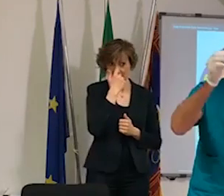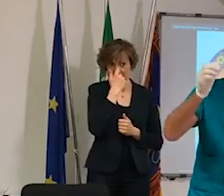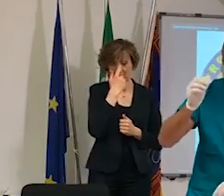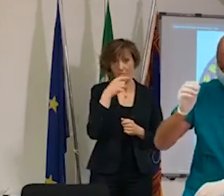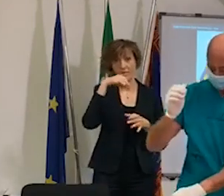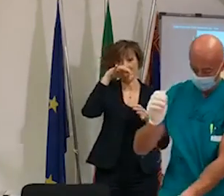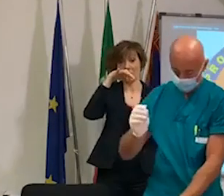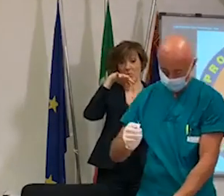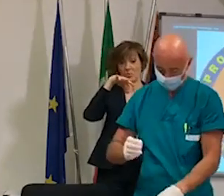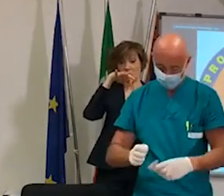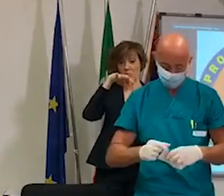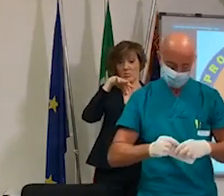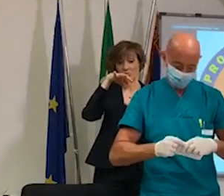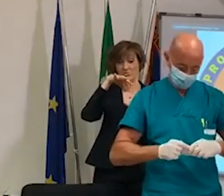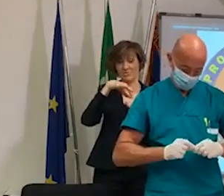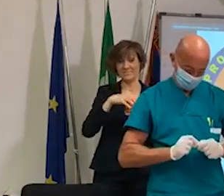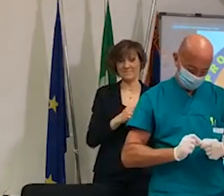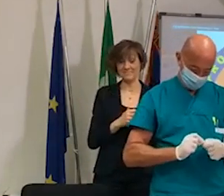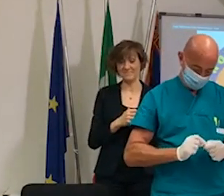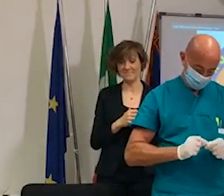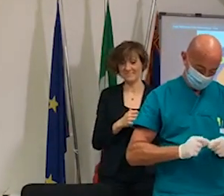dispensatore di voce.